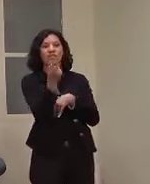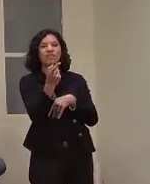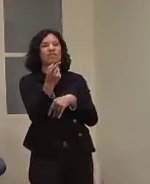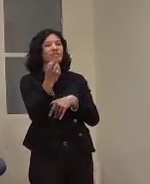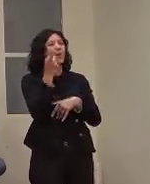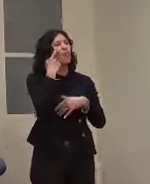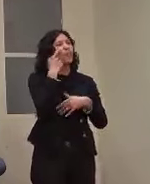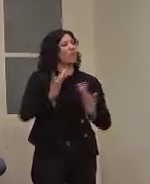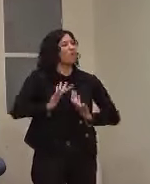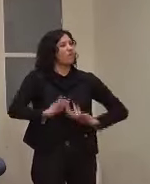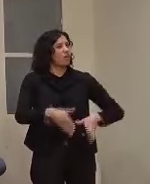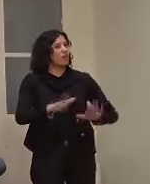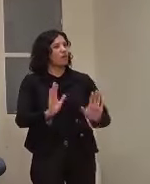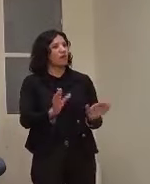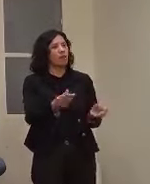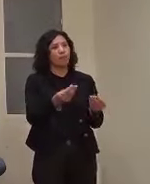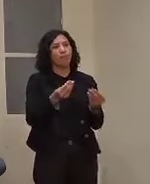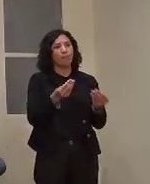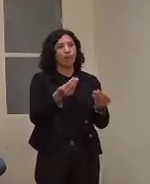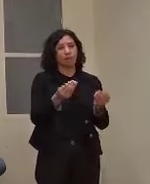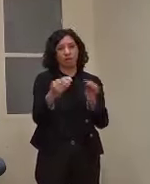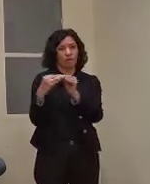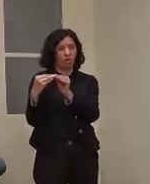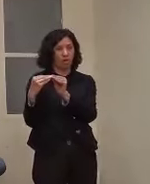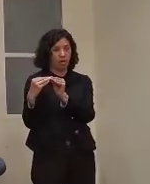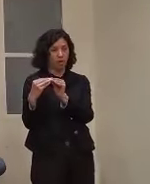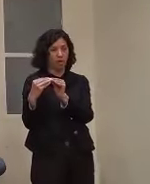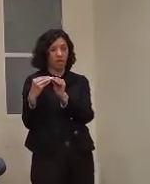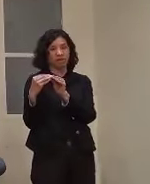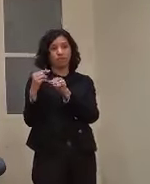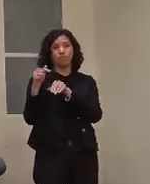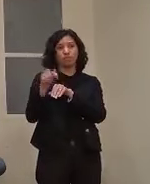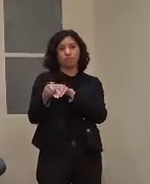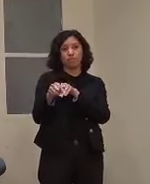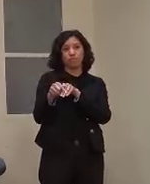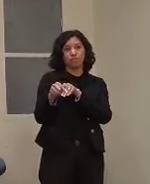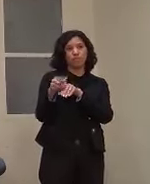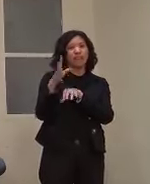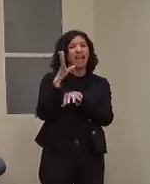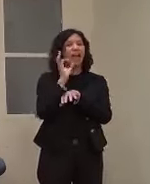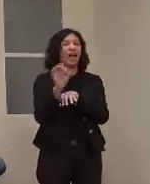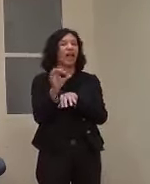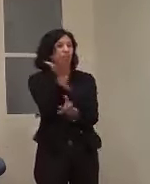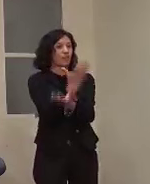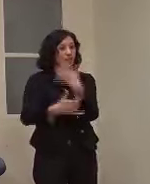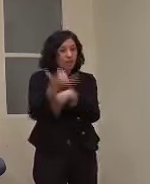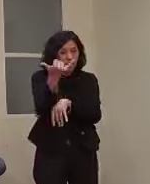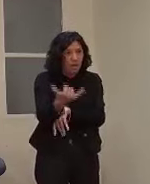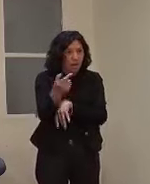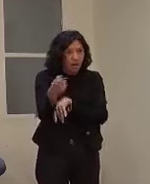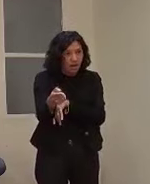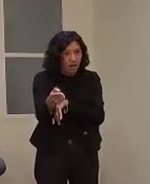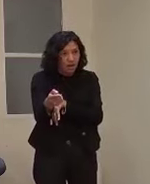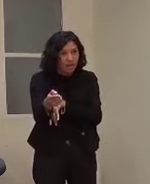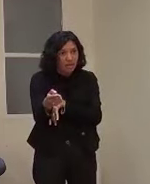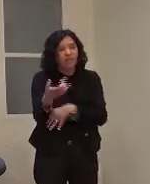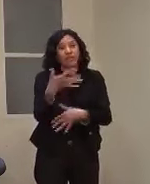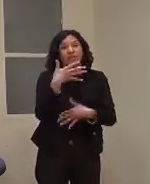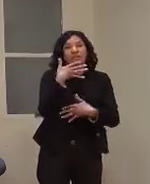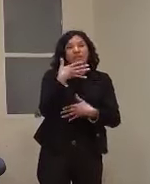naturalidad porque si un compañero tiene una determinada discapacidad la cual se entiende